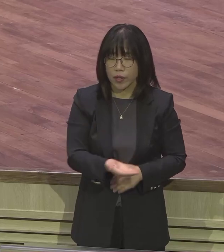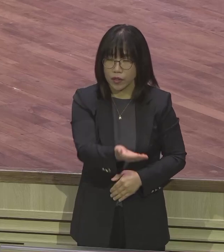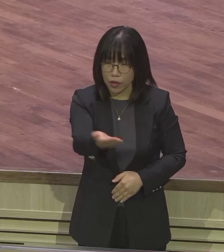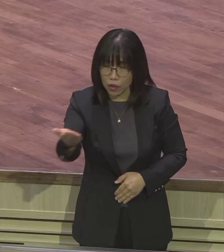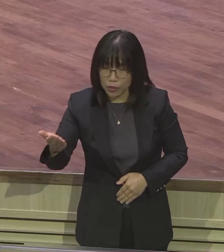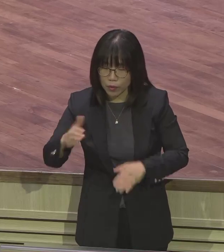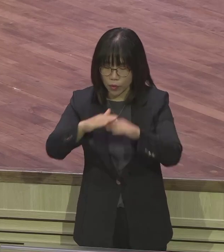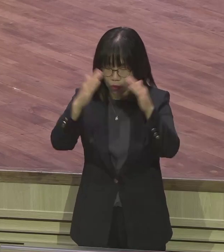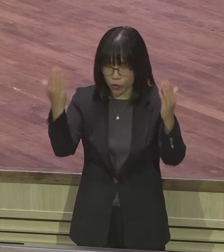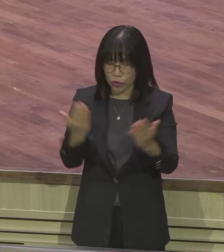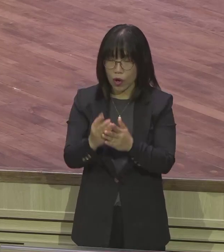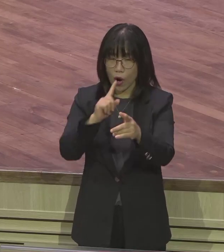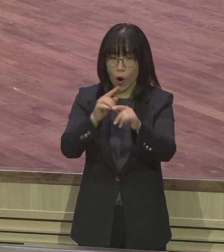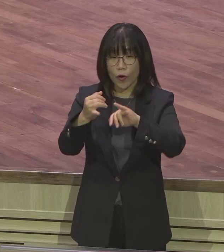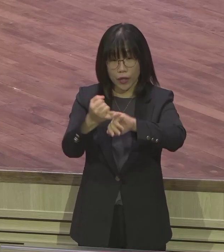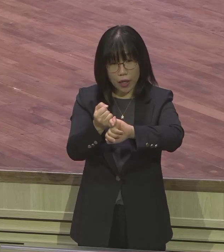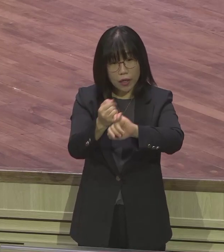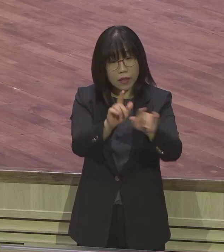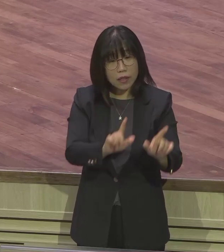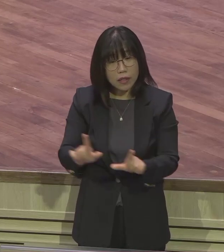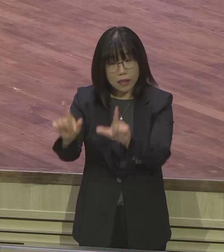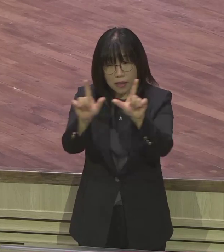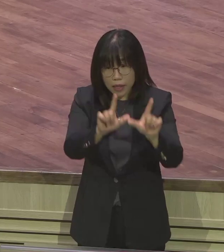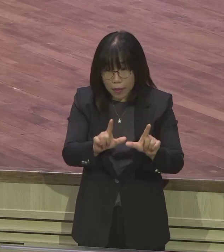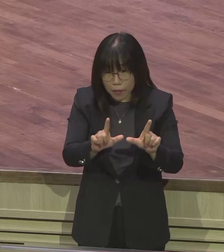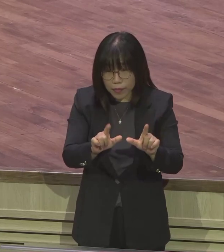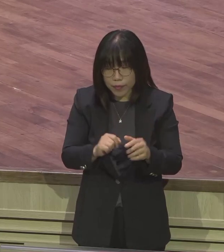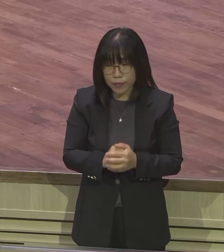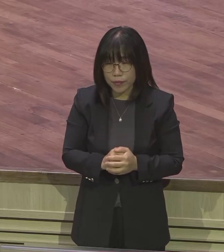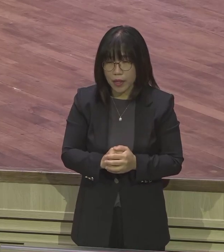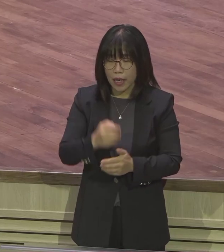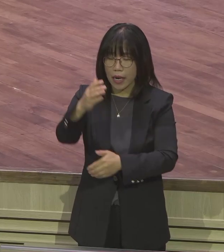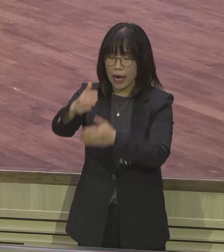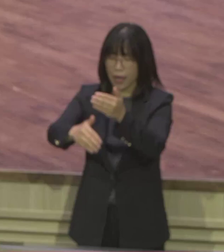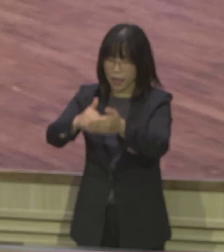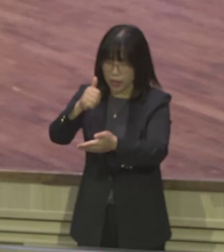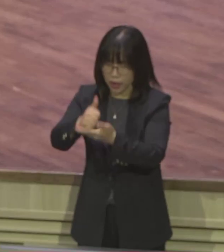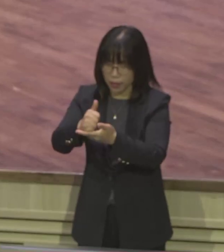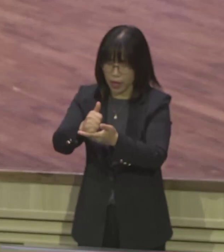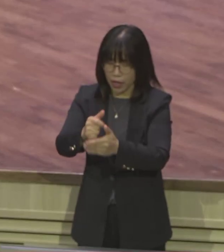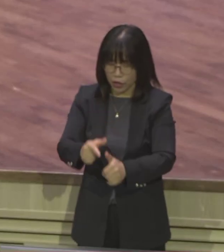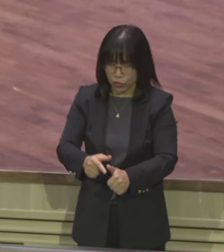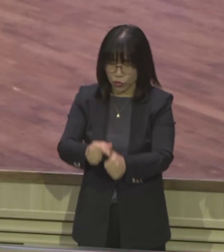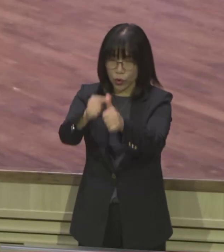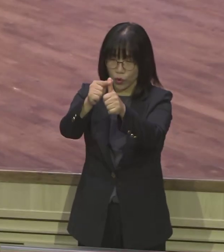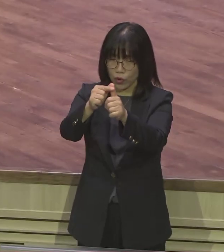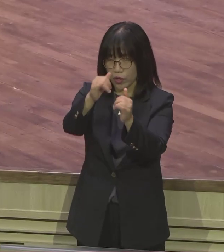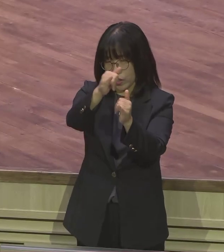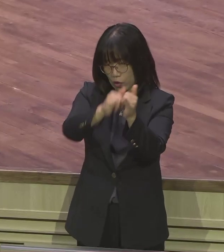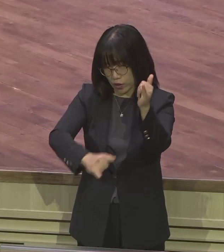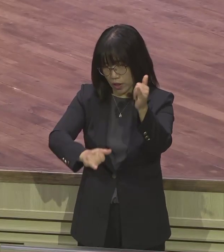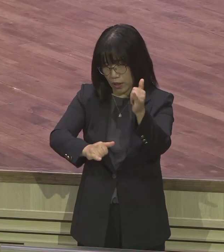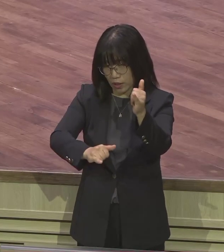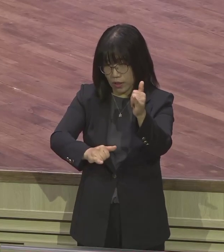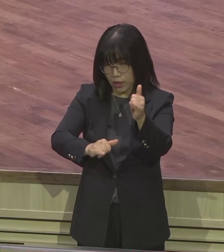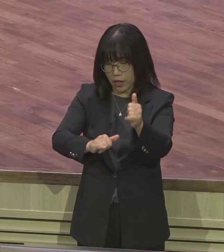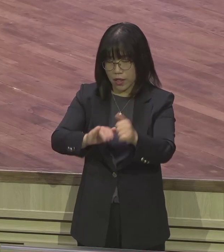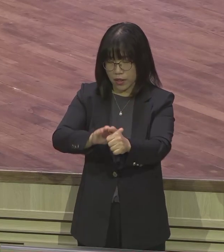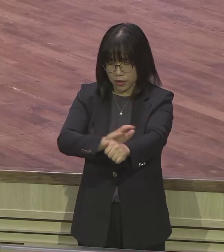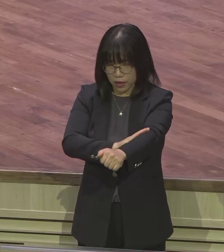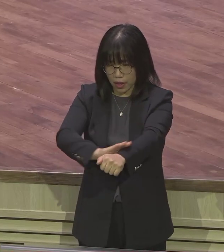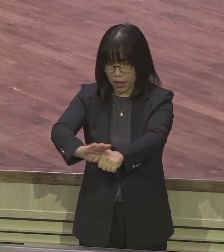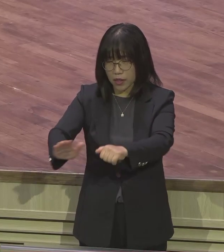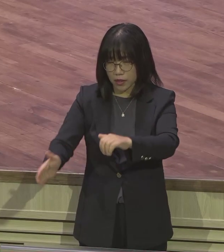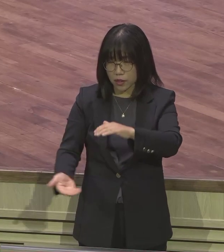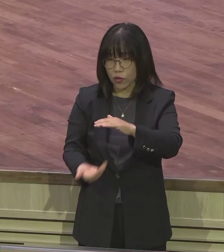통해서 이런 언약적 삶을 살면서 하나님의 구속사 성취의 주역으로서 맞는 그런 증거 있기를 주님으로